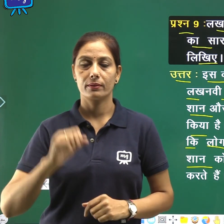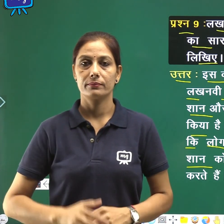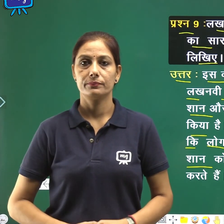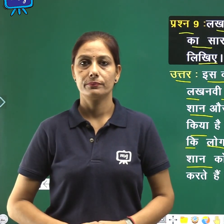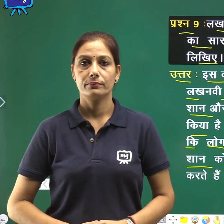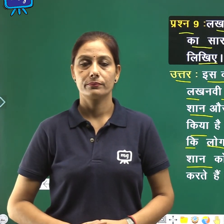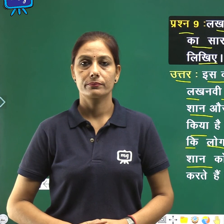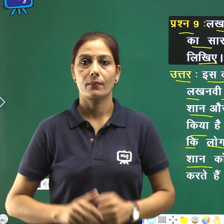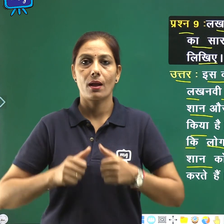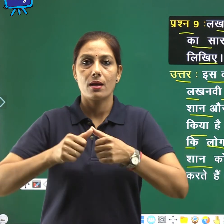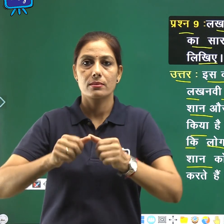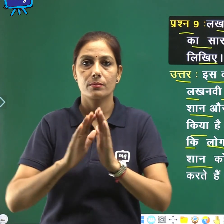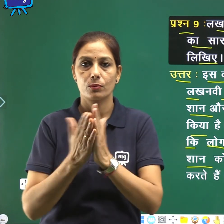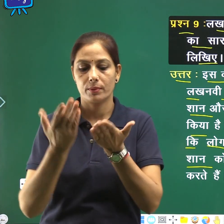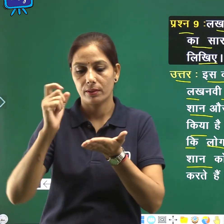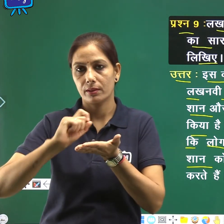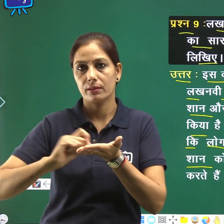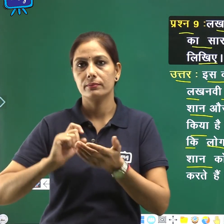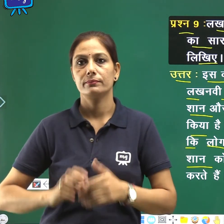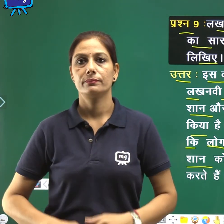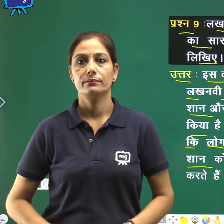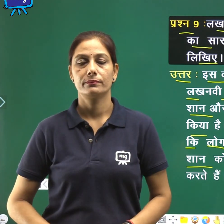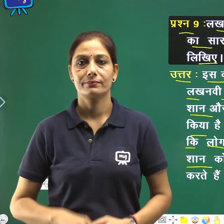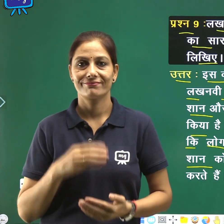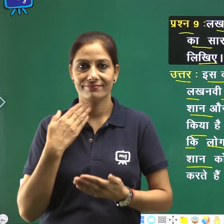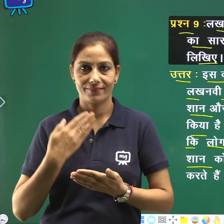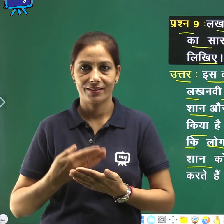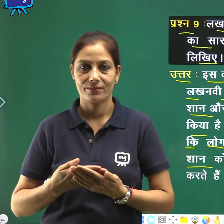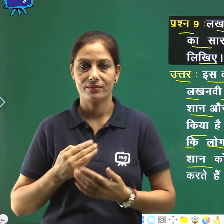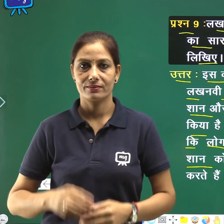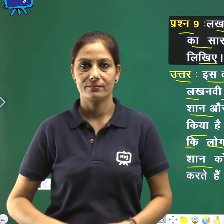अपनी उत्तर पुस्तिका में लिखें। धन्यवाद।